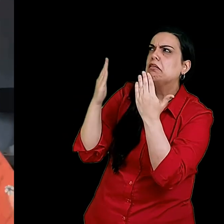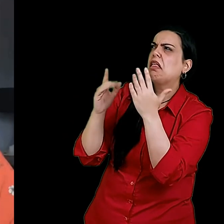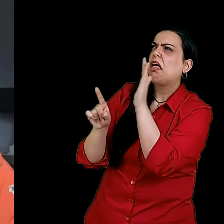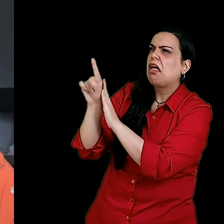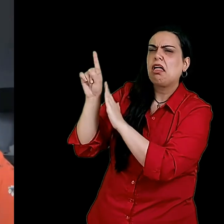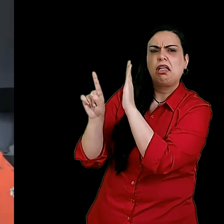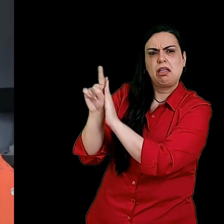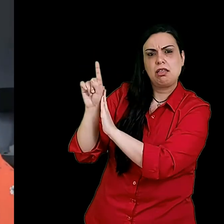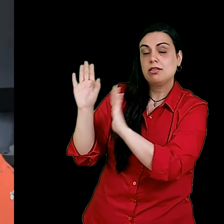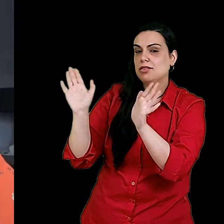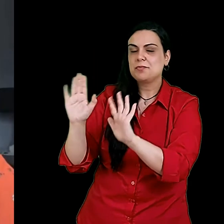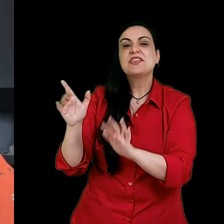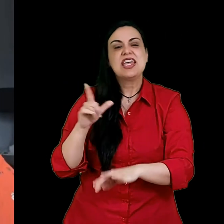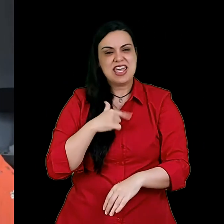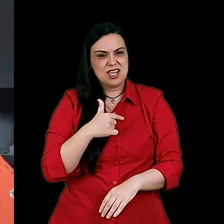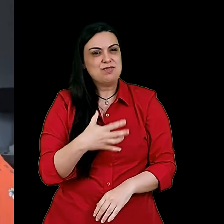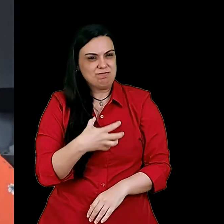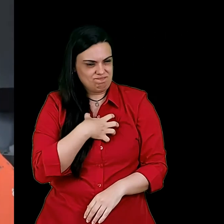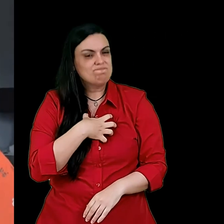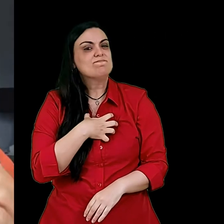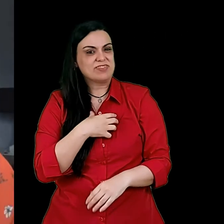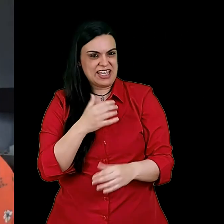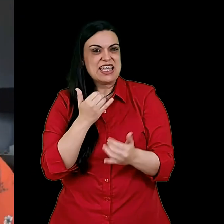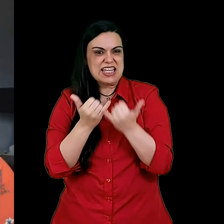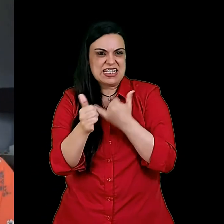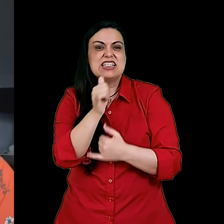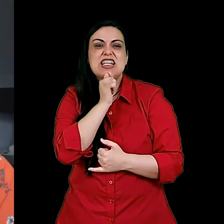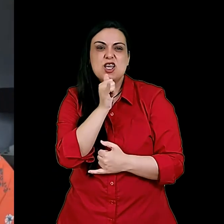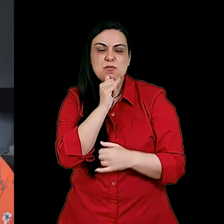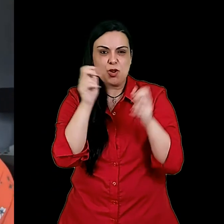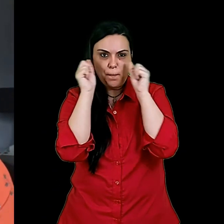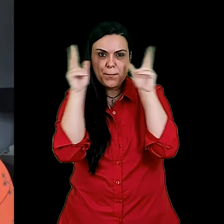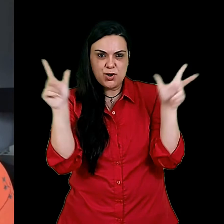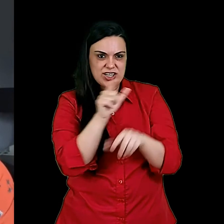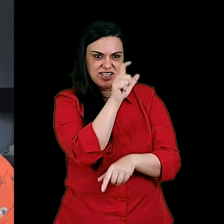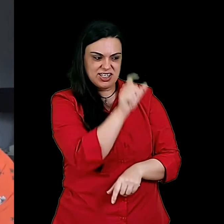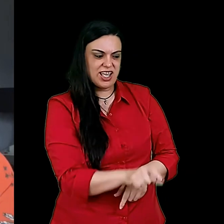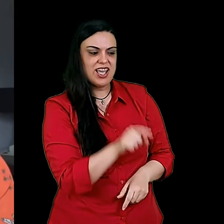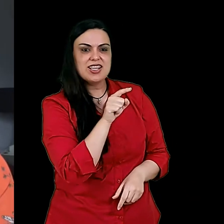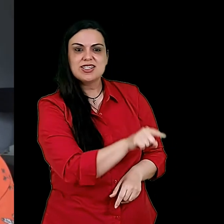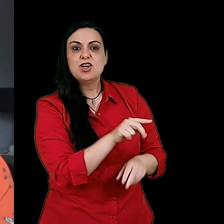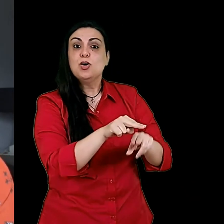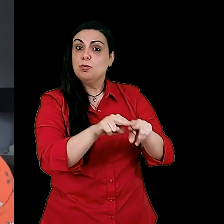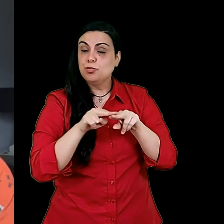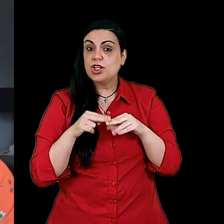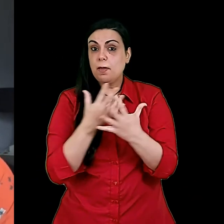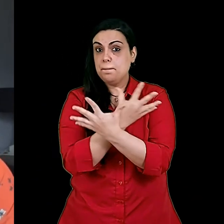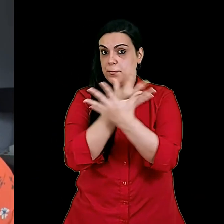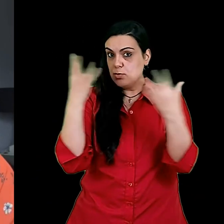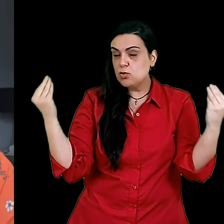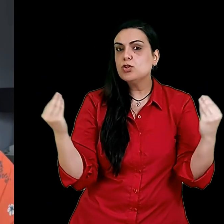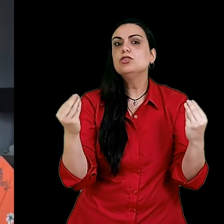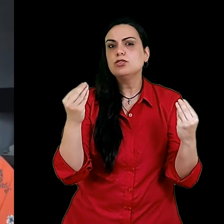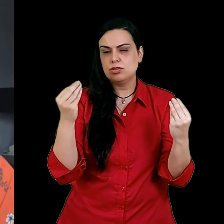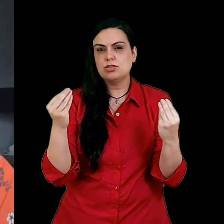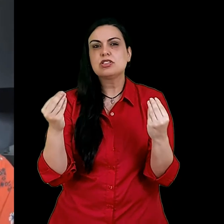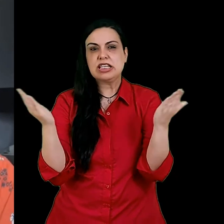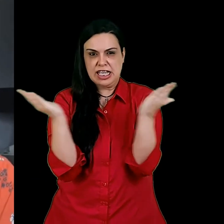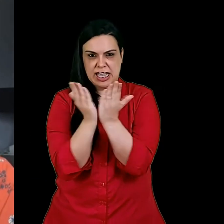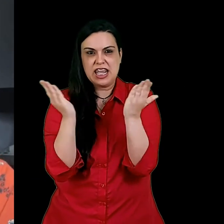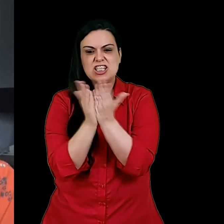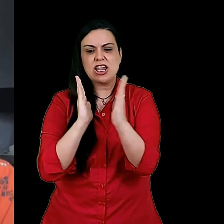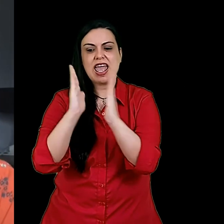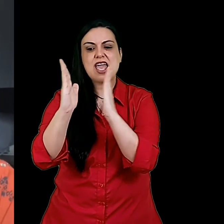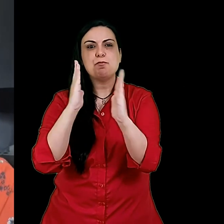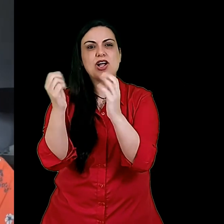sem questionar, sem hesitar. Eu estou com um exemplo muito prático no meu coração, a exemplo de Moisés, porque ela foi